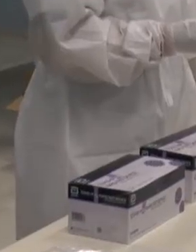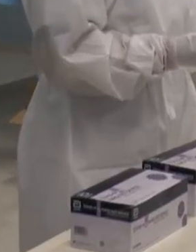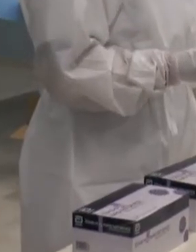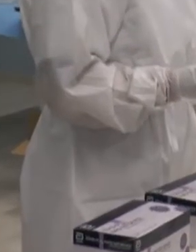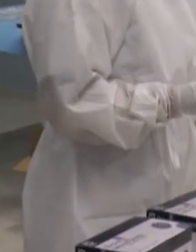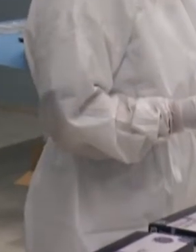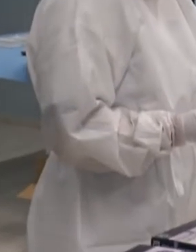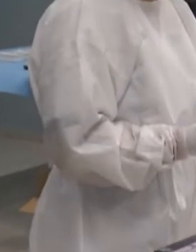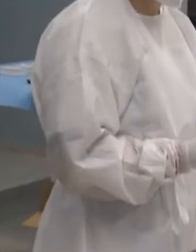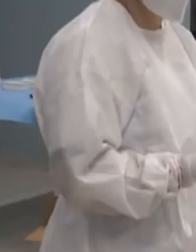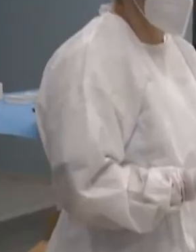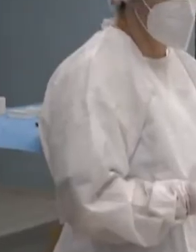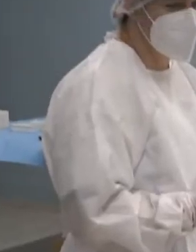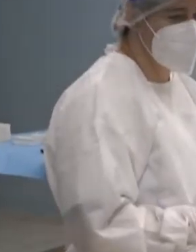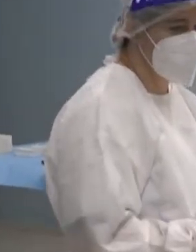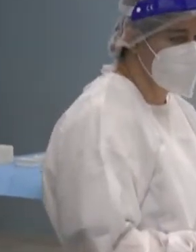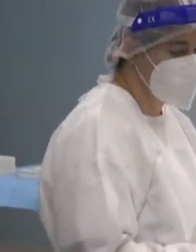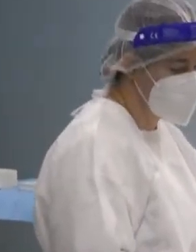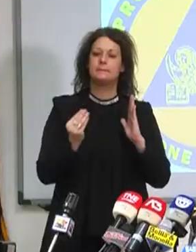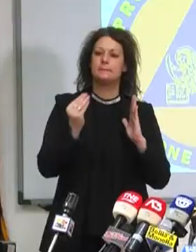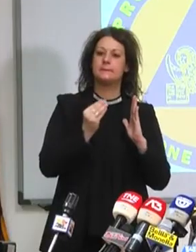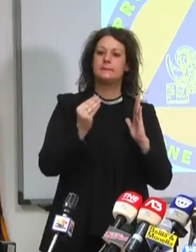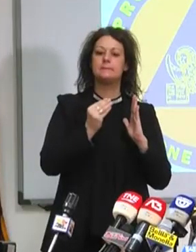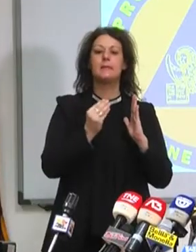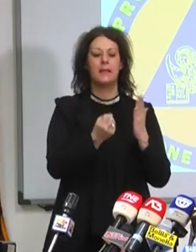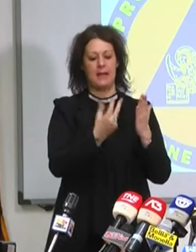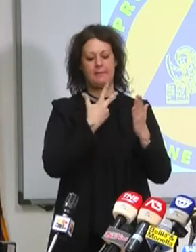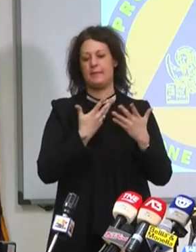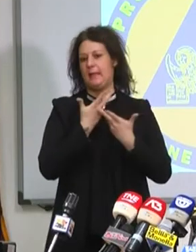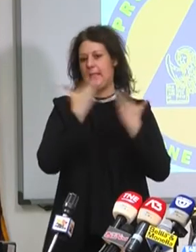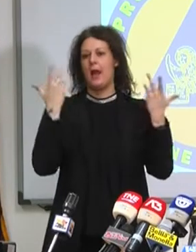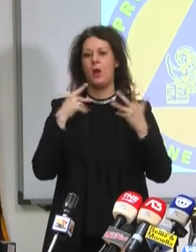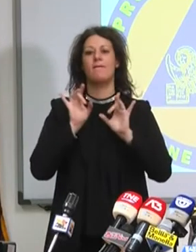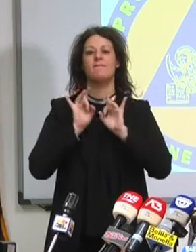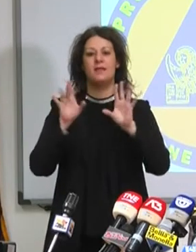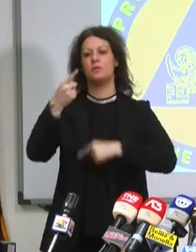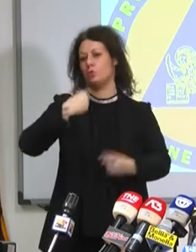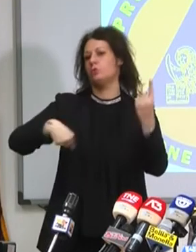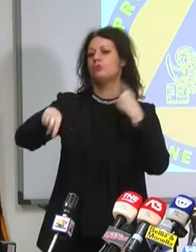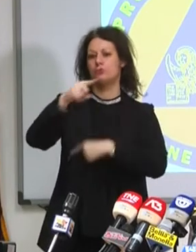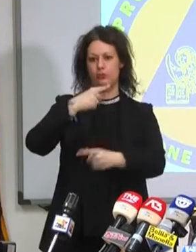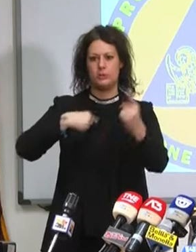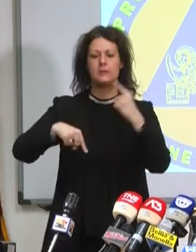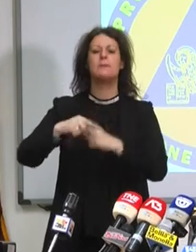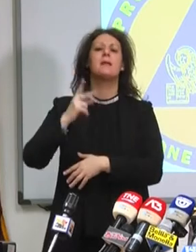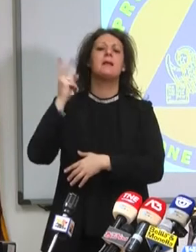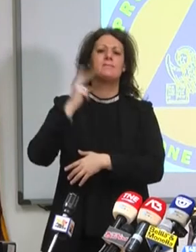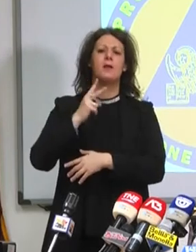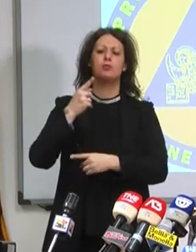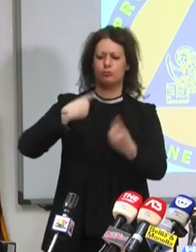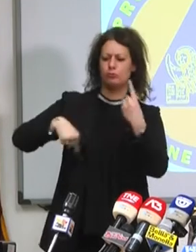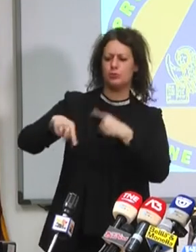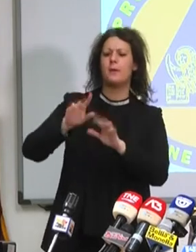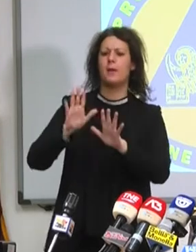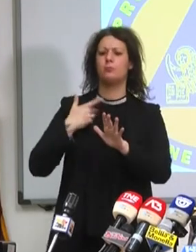stare molto attenti. Ci mettono in evidenza come il virus sta circolando in maniera molto contenuta, se vediamo